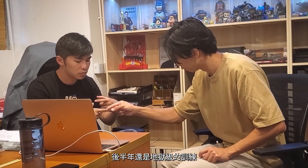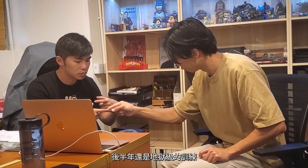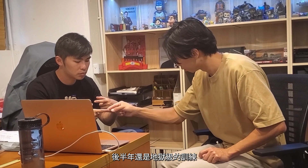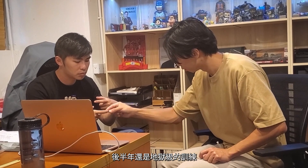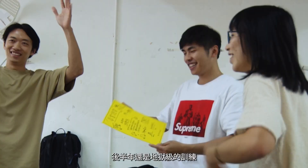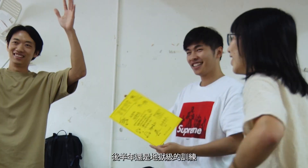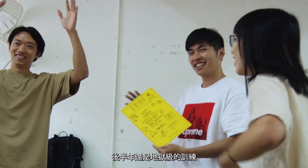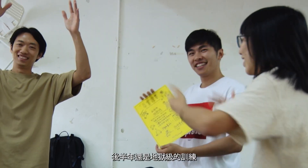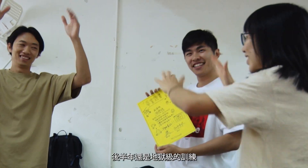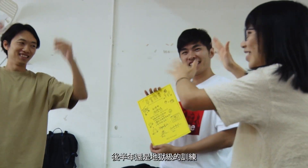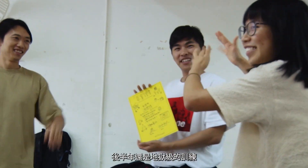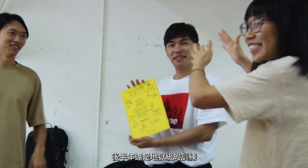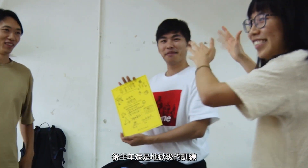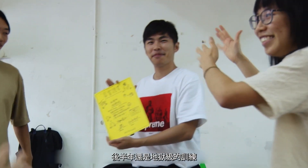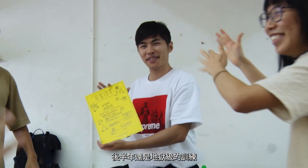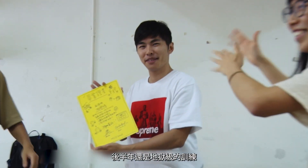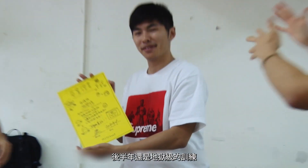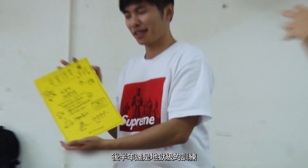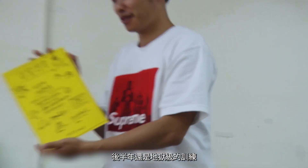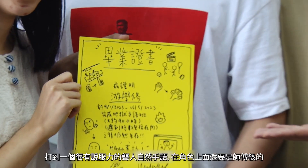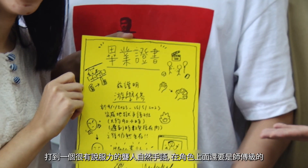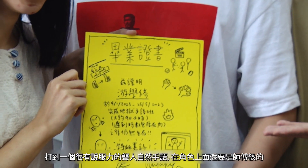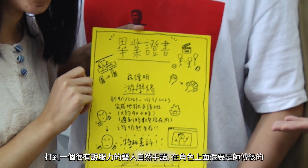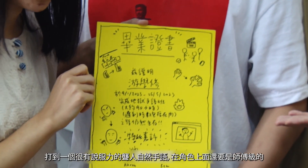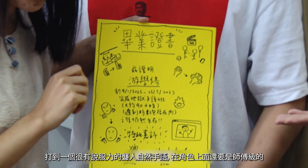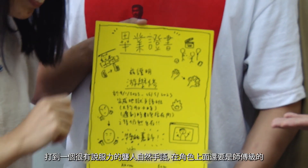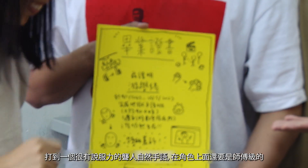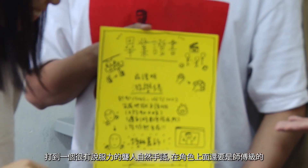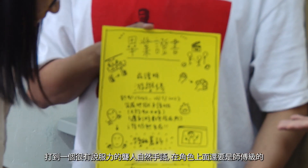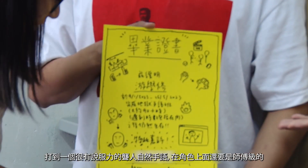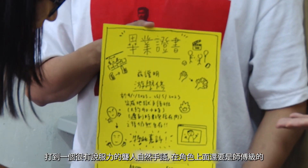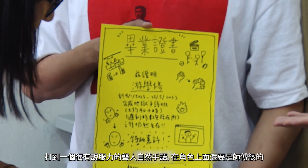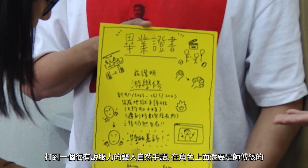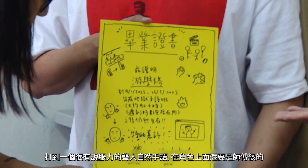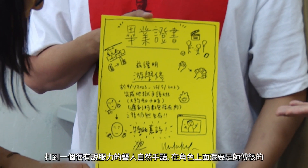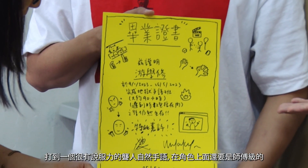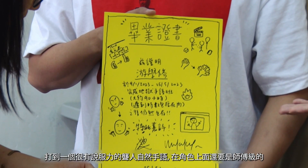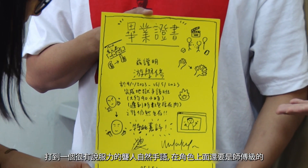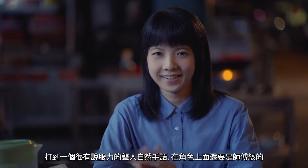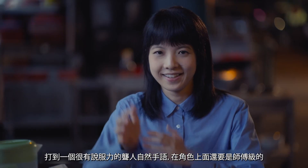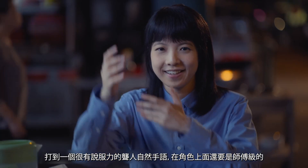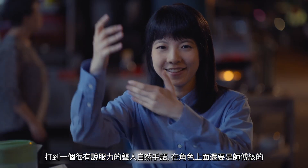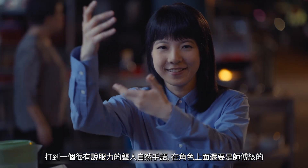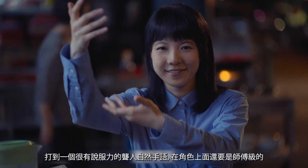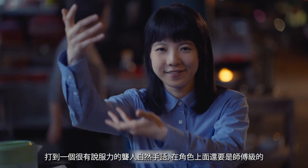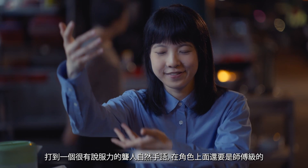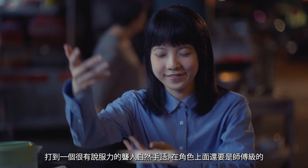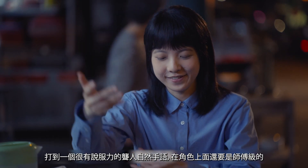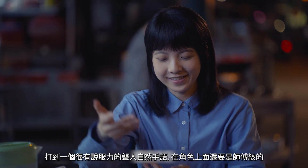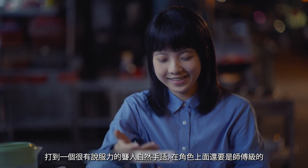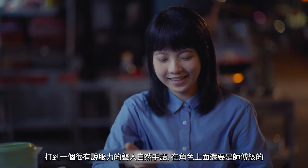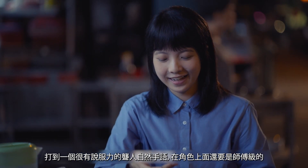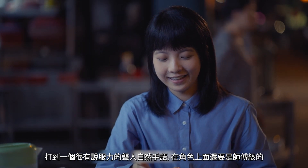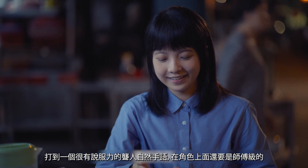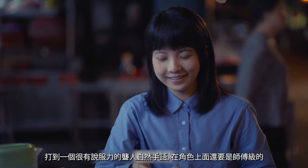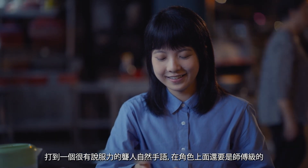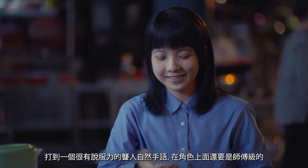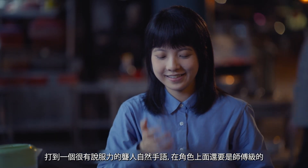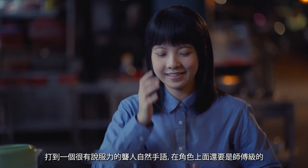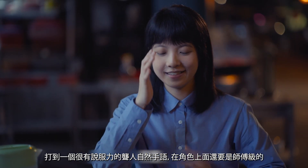後半年仲係地獄級嘅訓練，即係打到一個好有說服力嘅聾人自然手語，仲要係師傅添，師傅級嘅添，喺